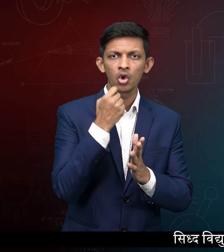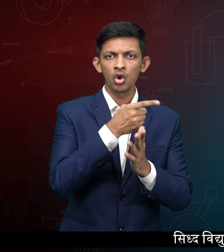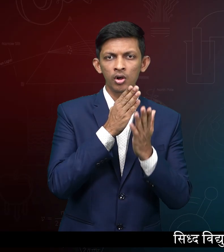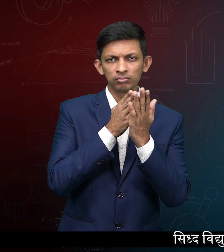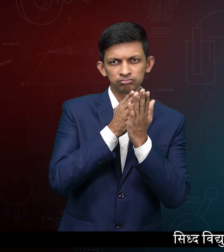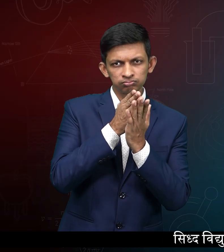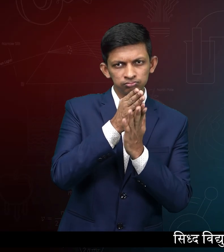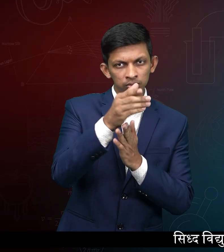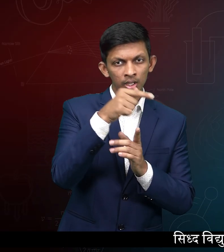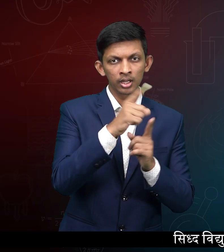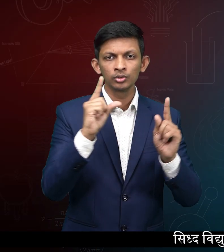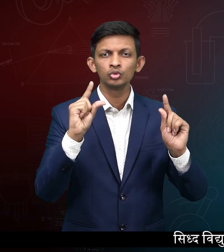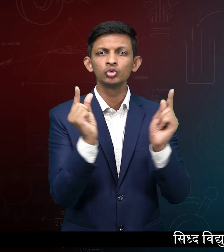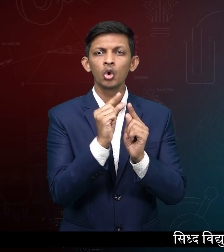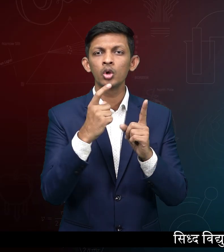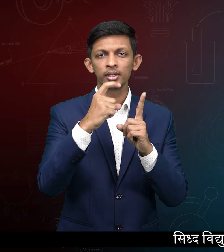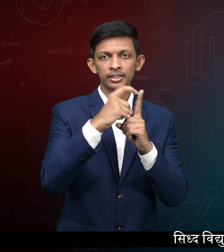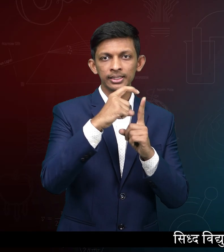सिद्ध विद्युत प्रवाह DC मिळवण्यासाठी